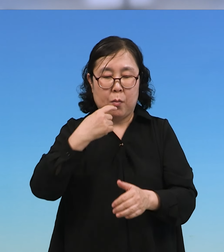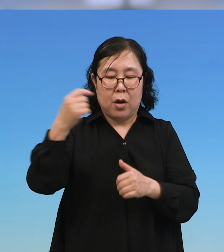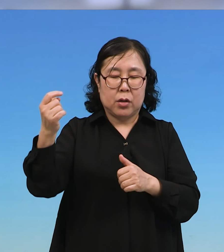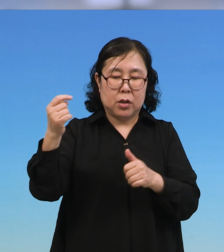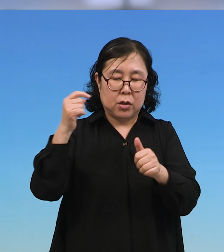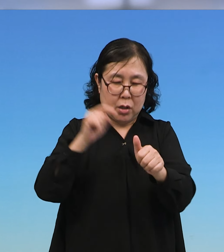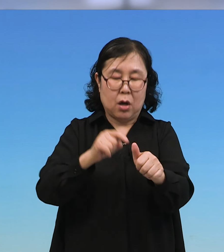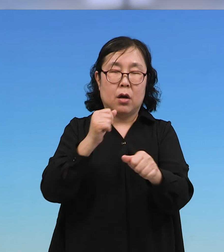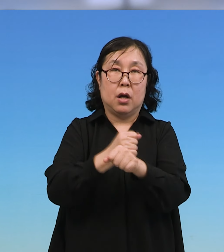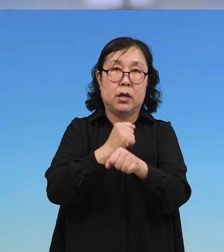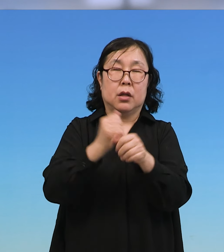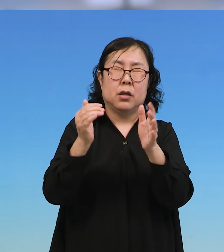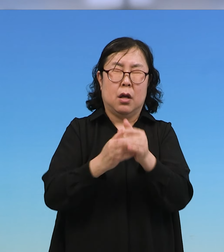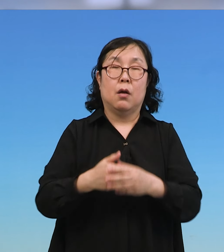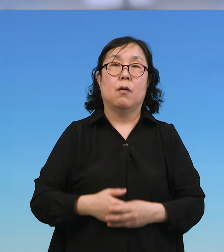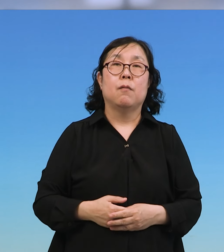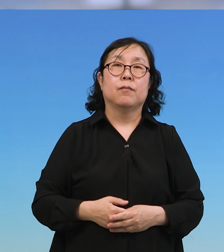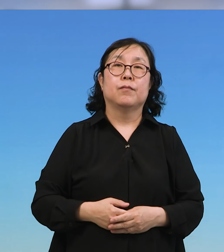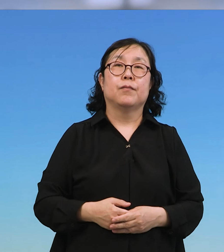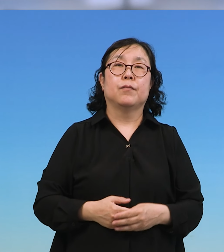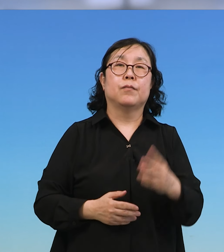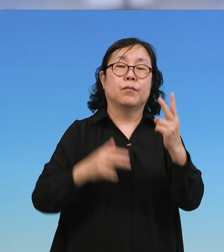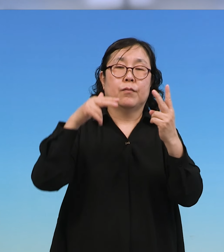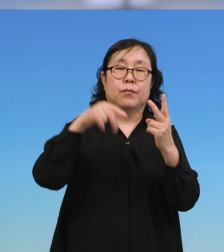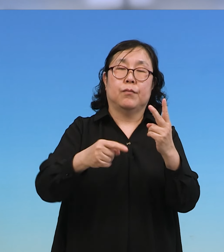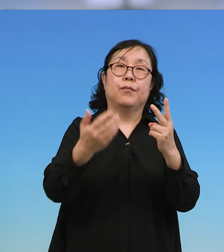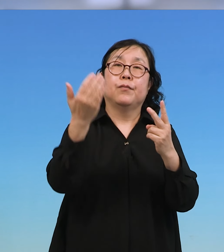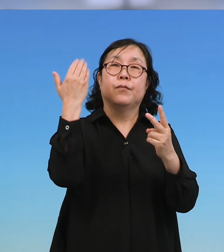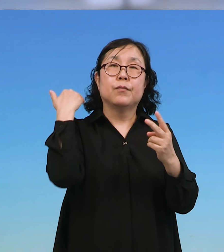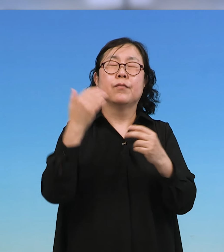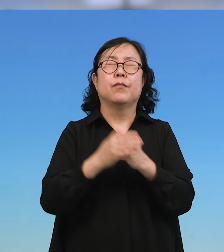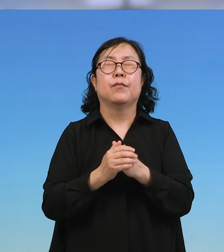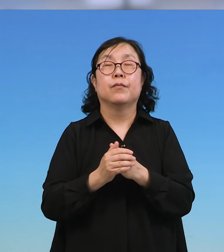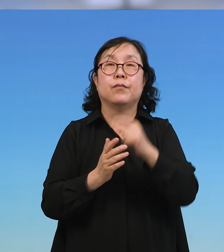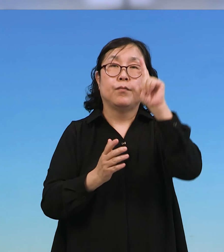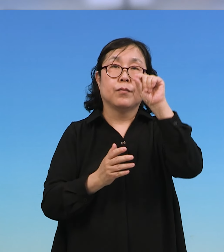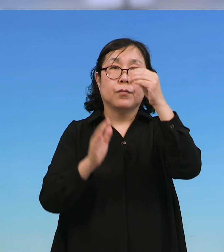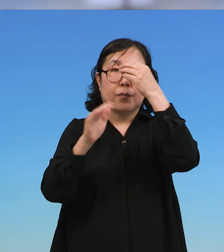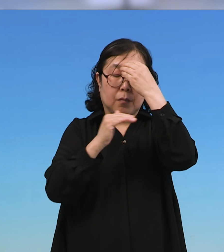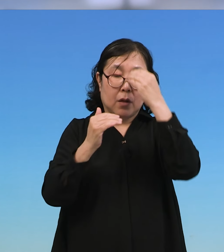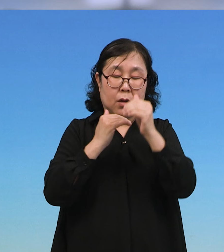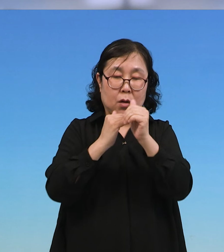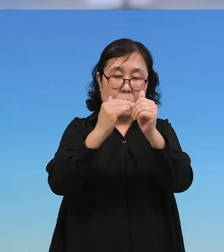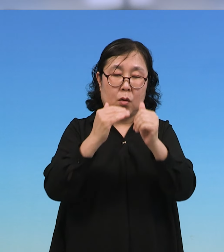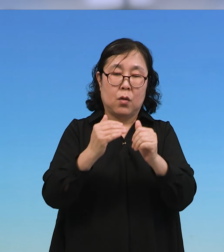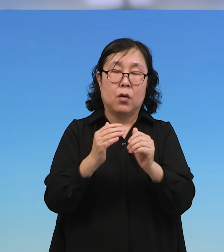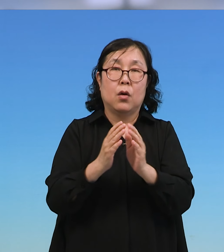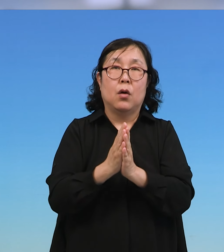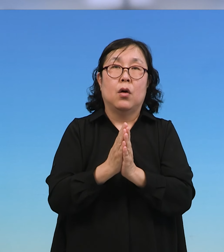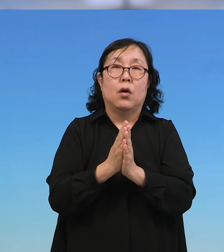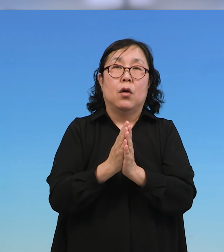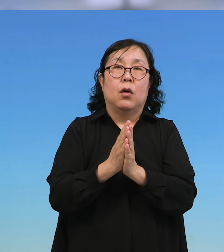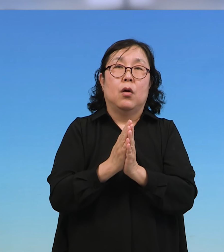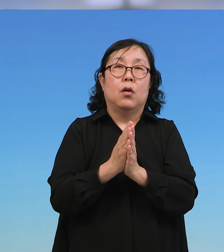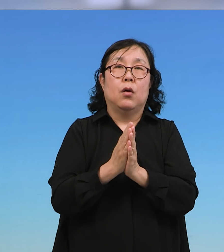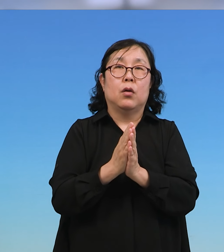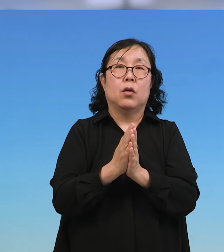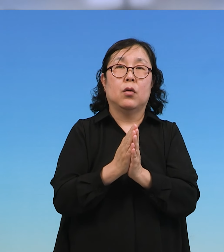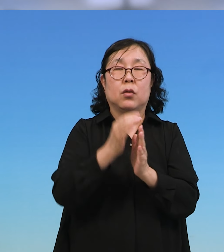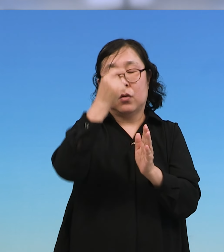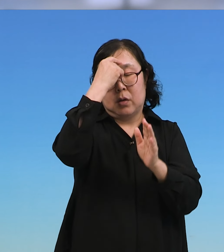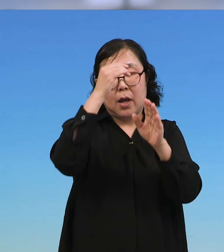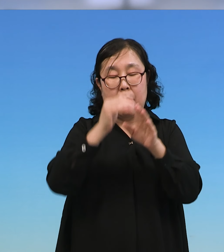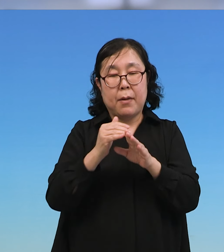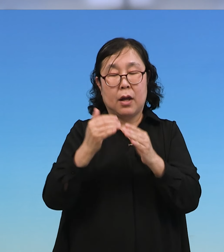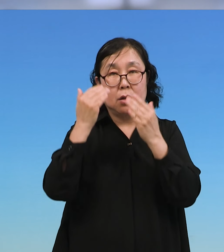2주 전에요, 이제 1만 성도 파송운동, 파송 예배를 드리고 나서 정말 오랜만에